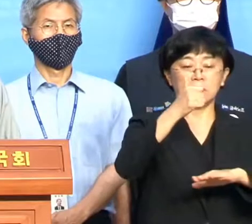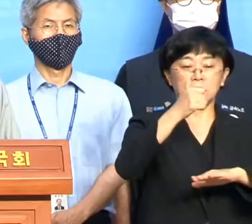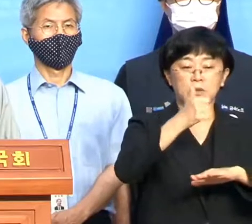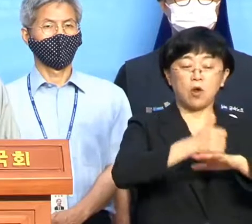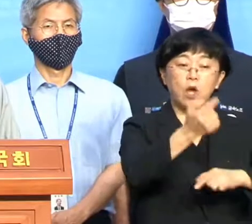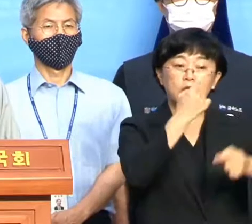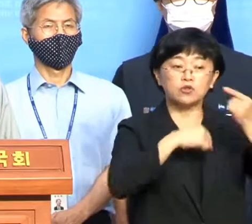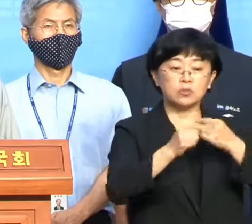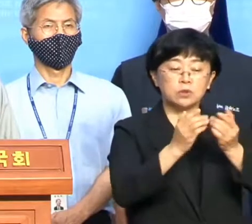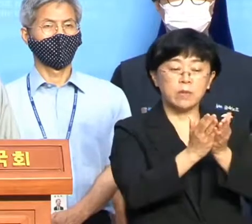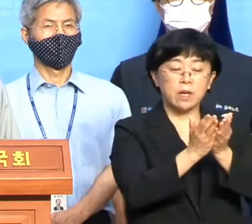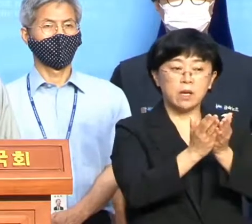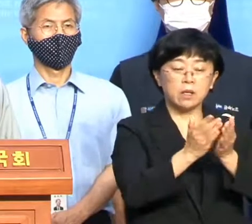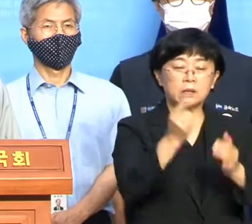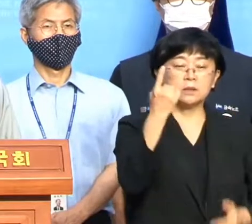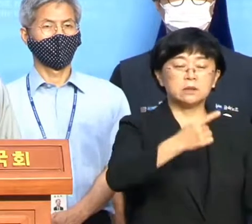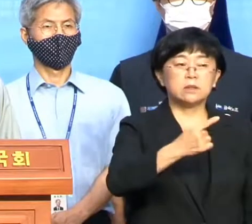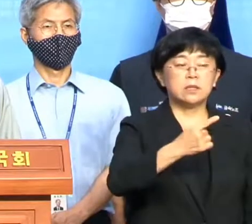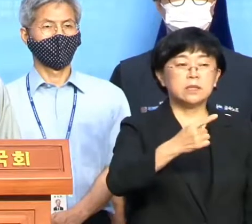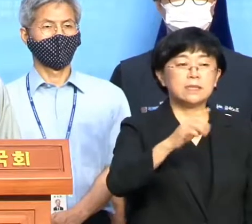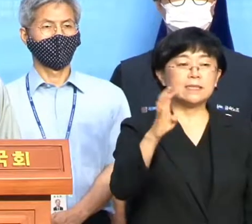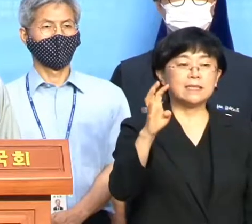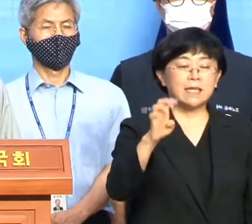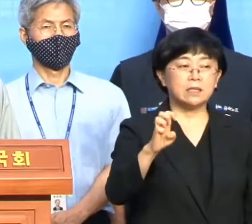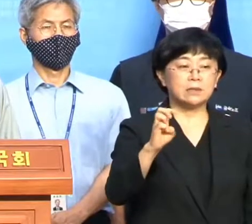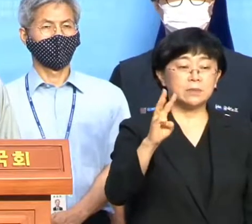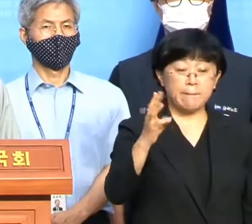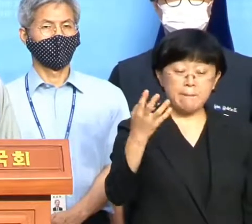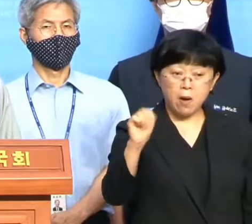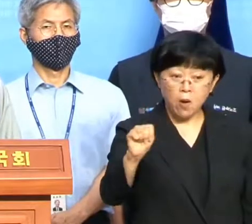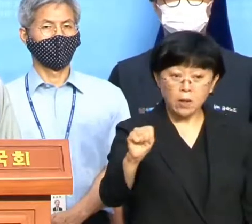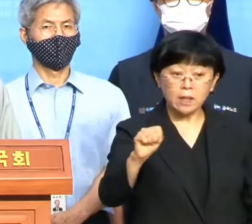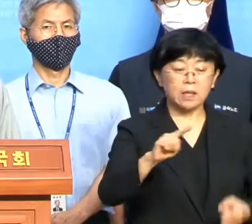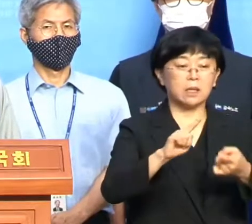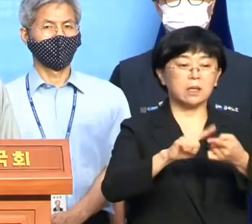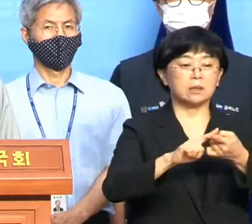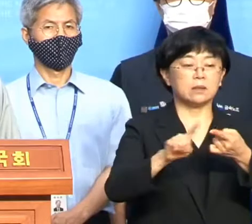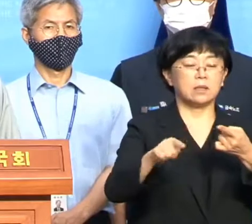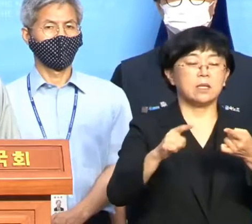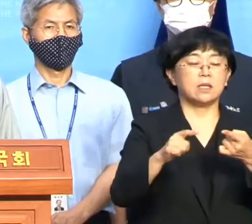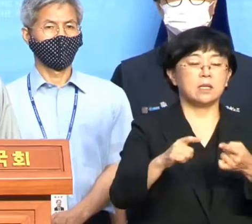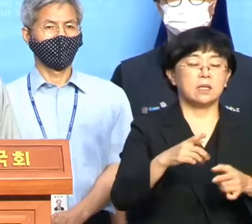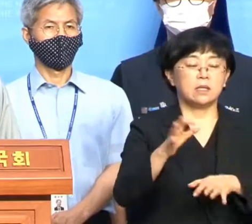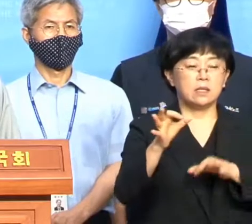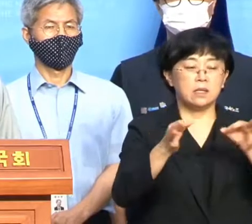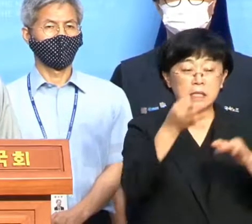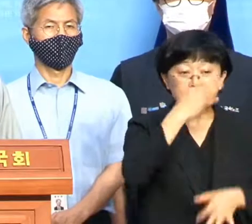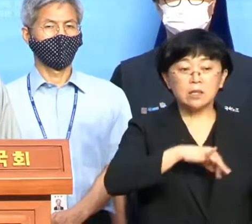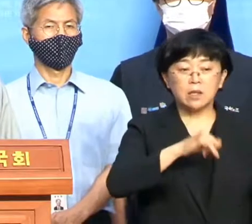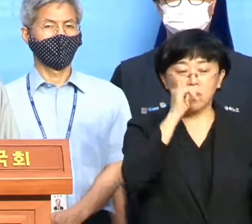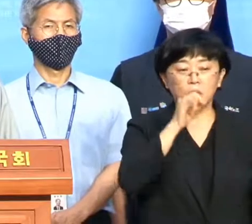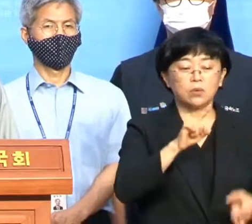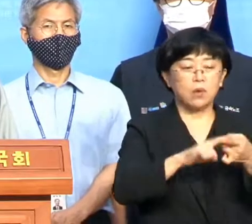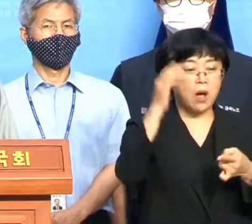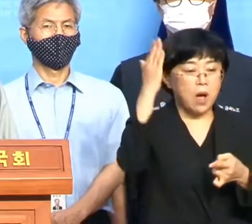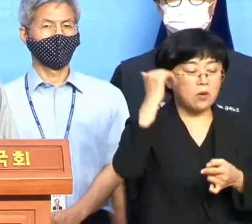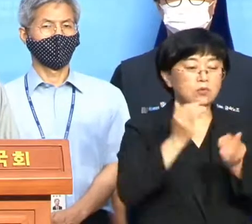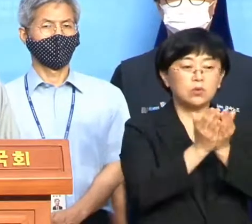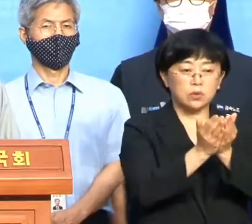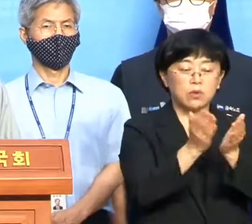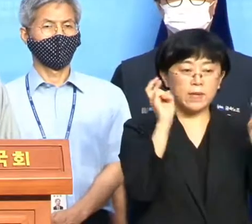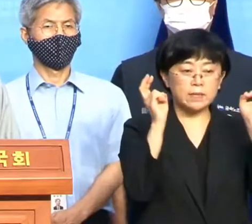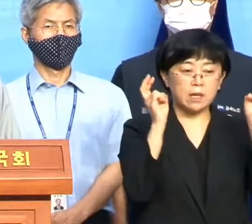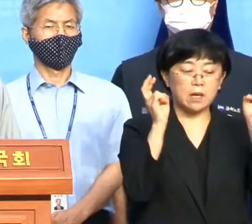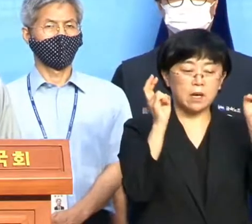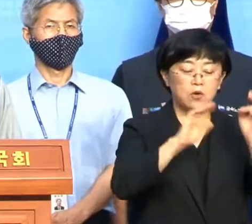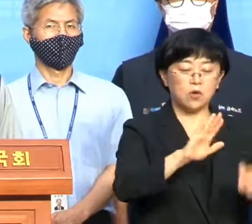현대중공업 치료 4040 어기는 43억 에 달하는 영어 비율 낳게 됨 그리고 한국 조선 해양